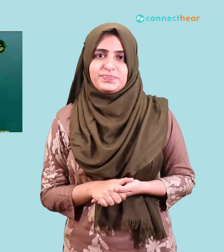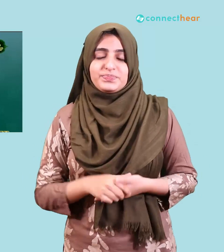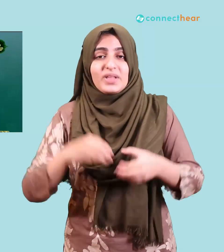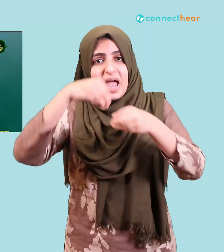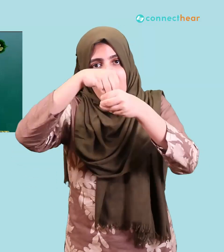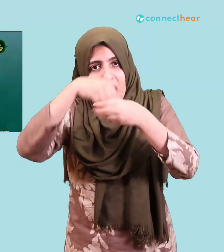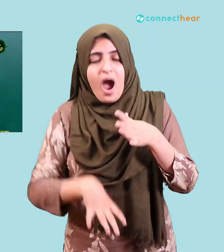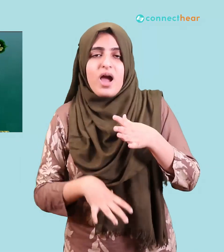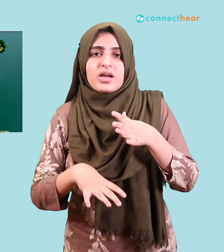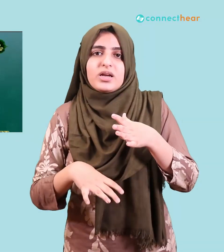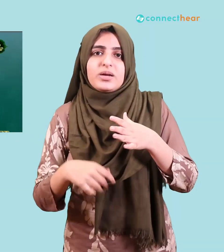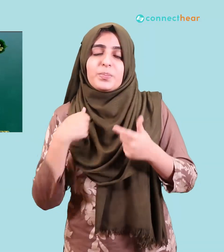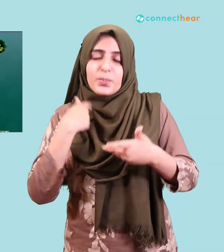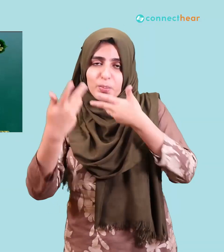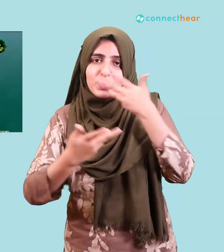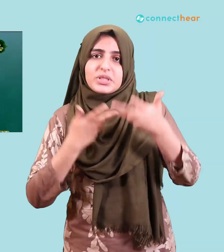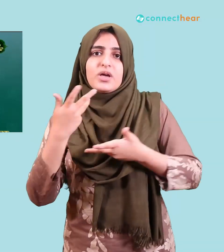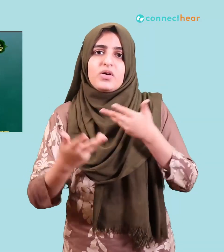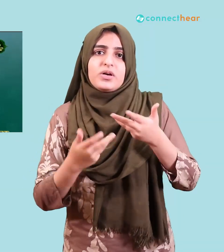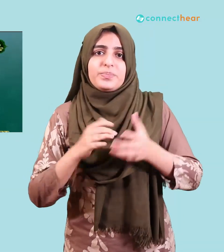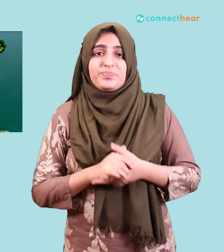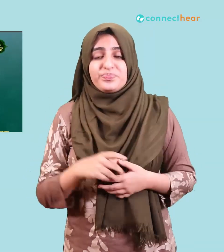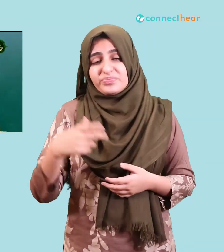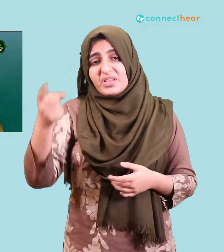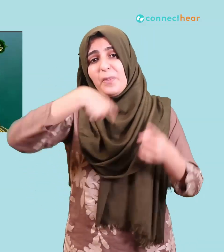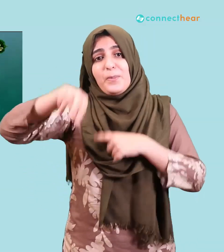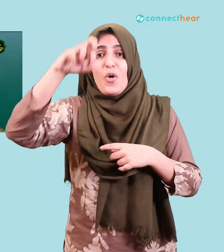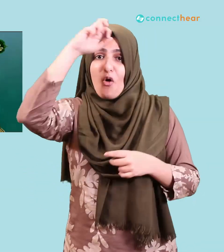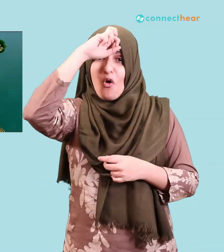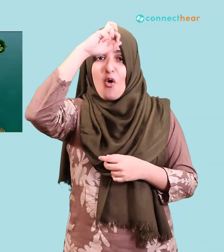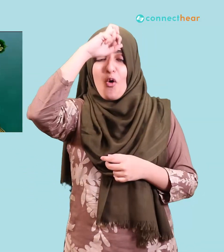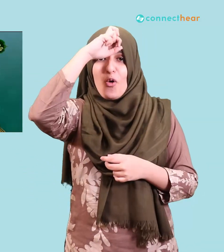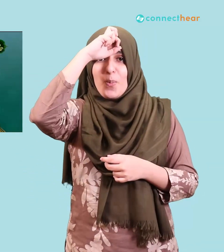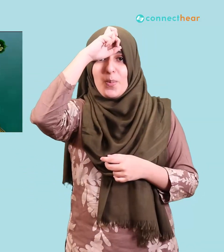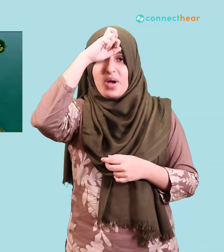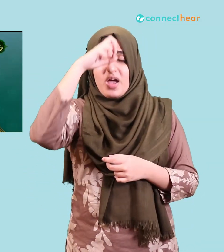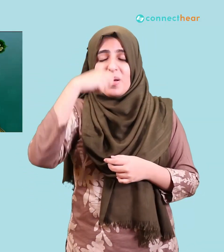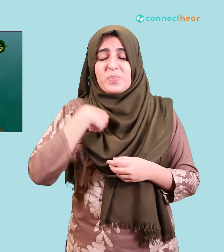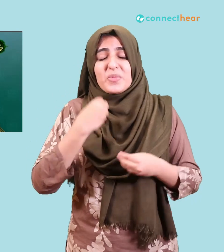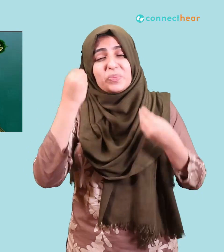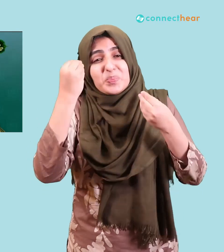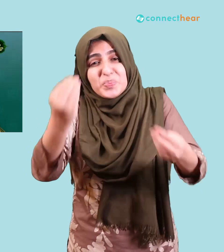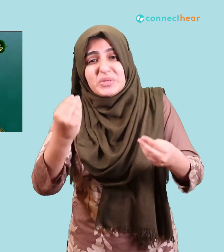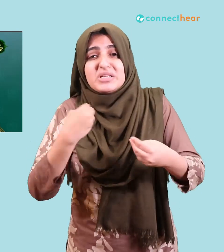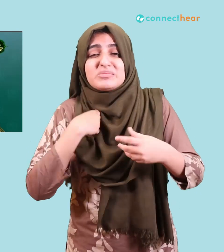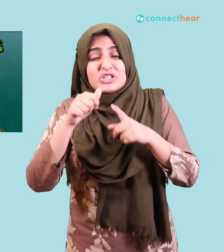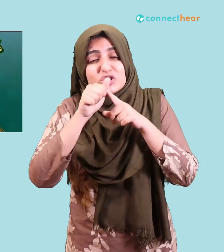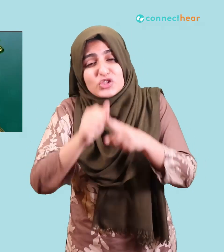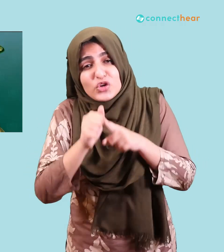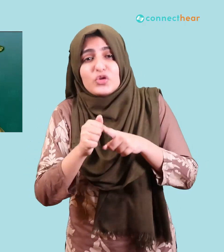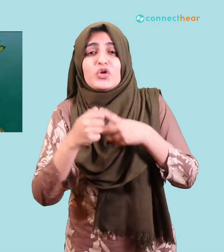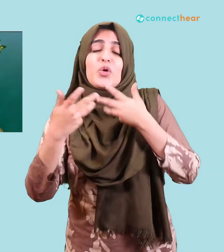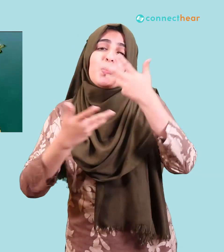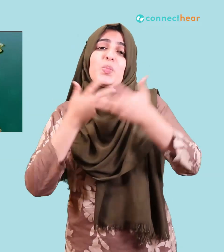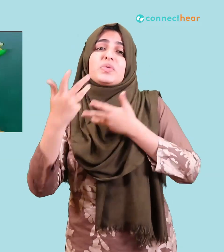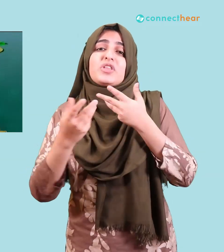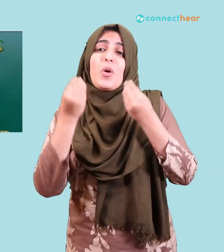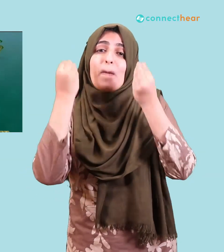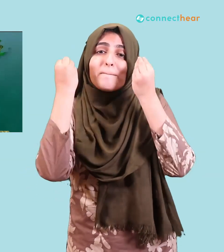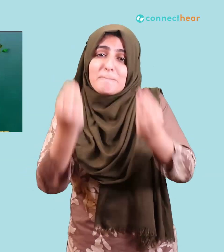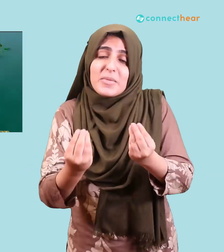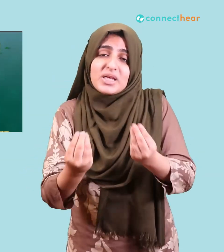آخر میں اپنے علماء ان کو خاص طور پہ کہنا چاہتا ہوں کہ آپ کو اس میں ہمارے ساتھ